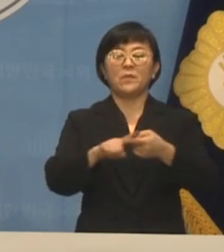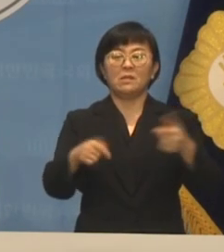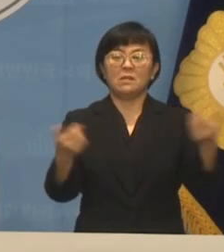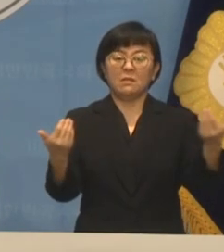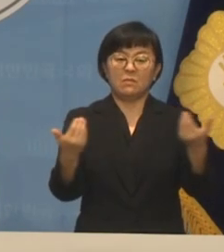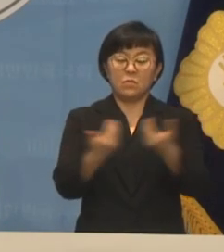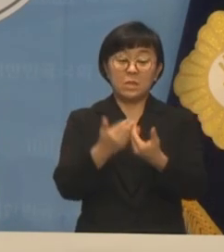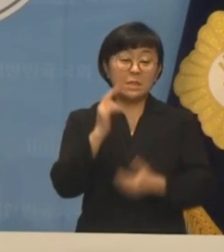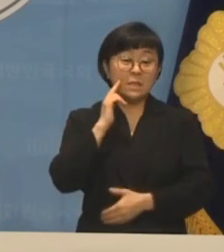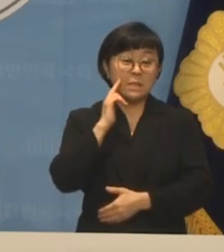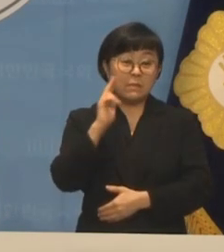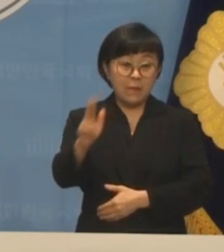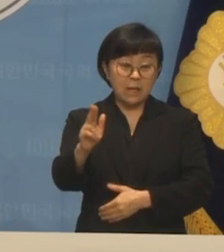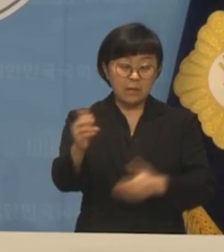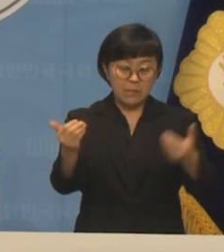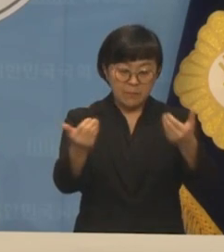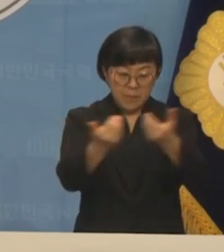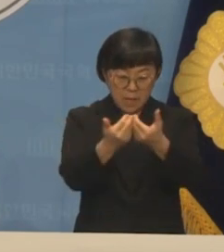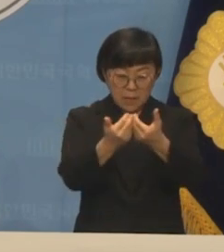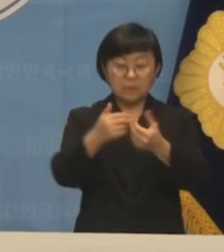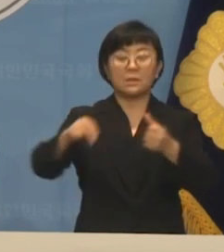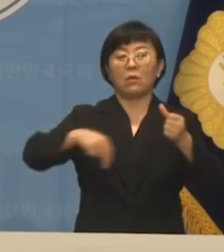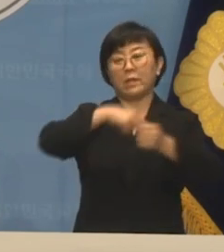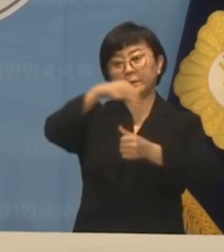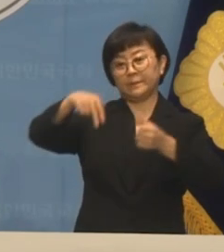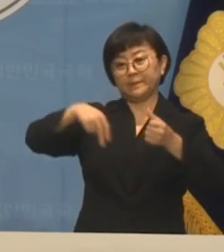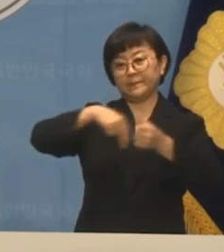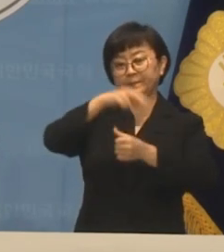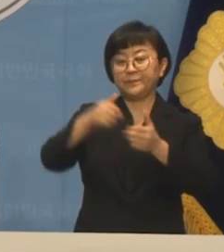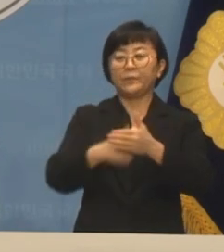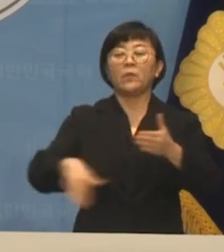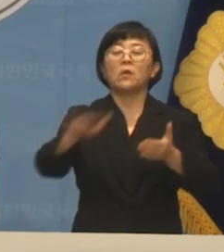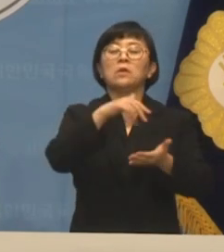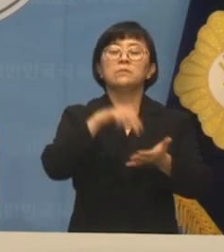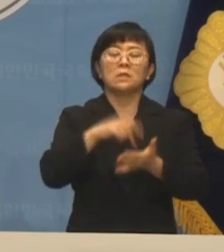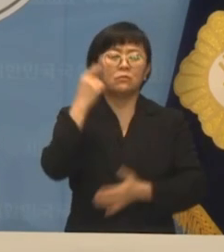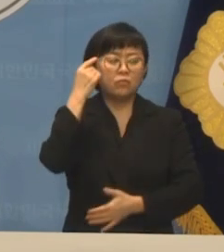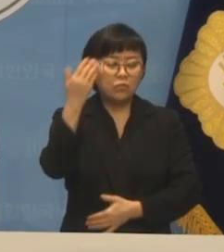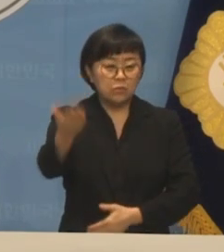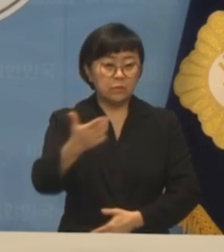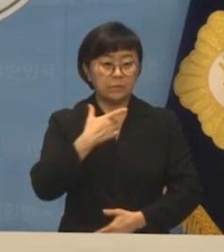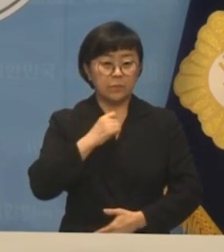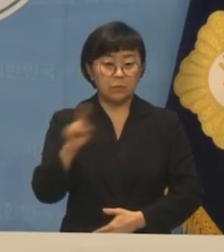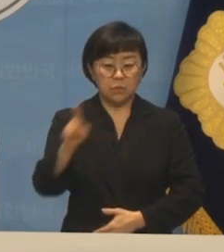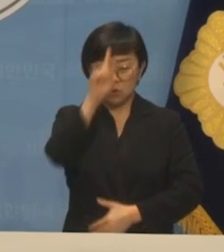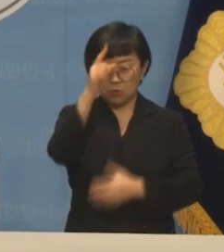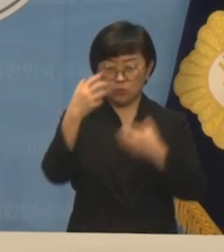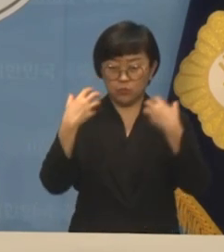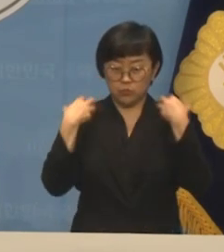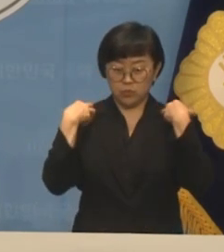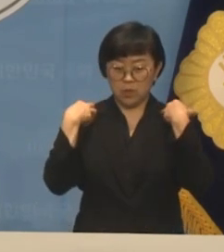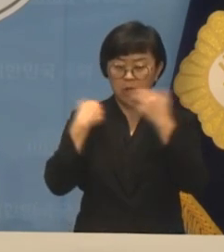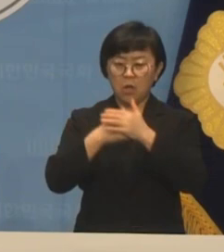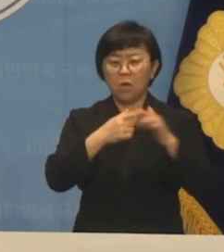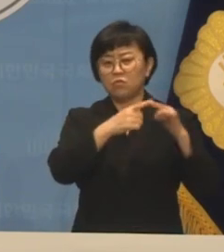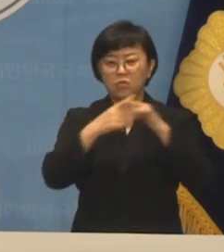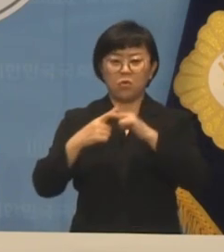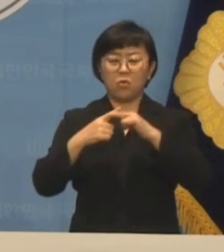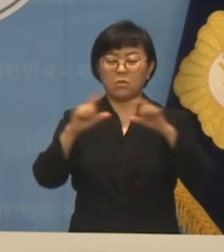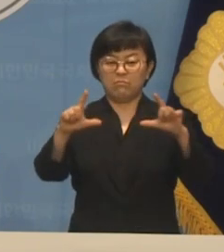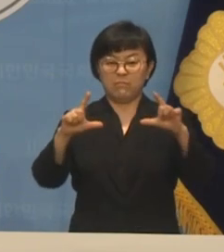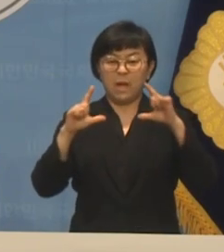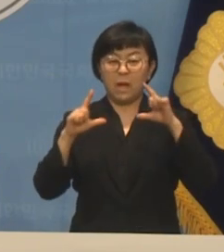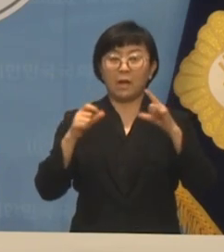극과 극의 대치로 치닫고 있습니다. 저희들은 이렇게 묻습니다. 정부의 일방적